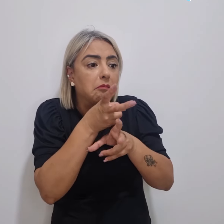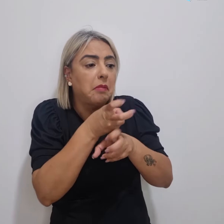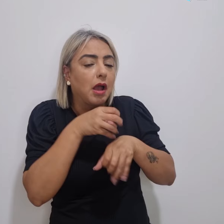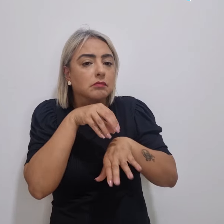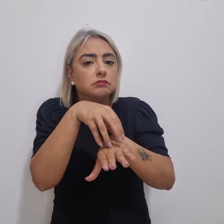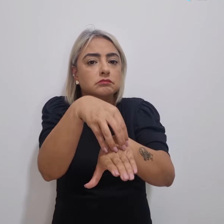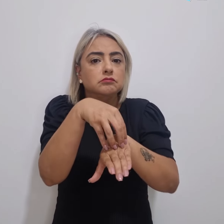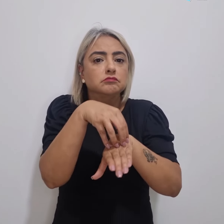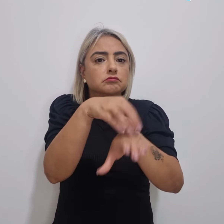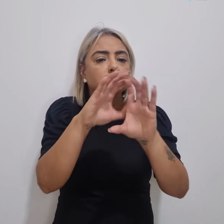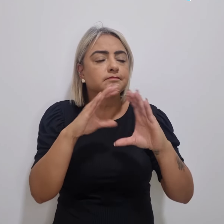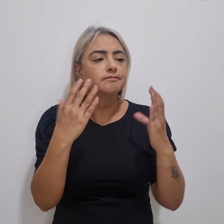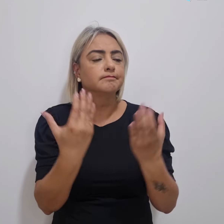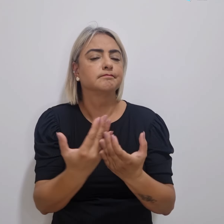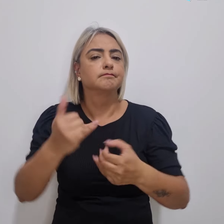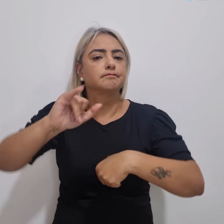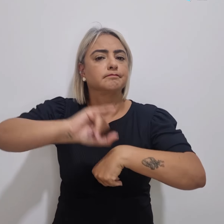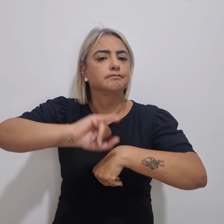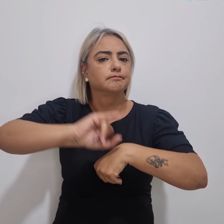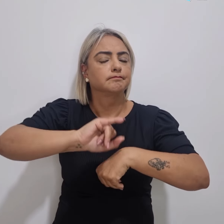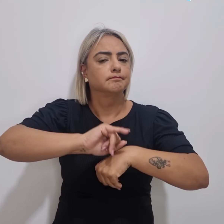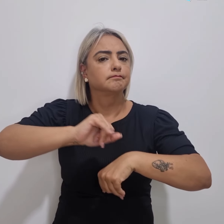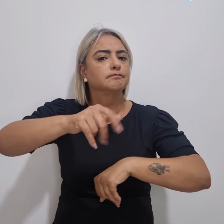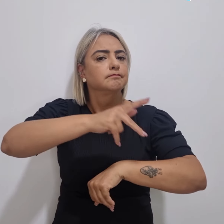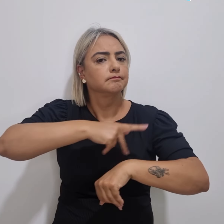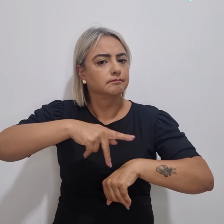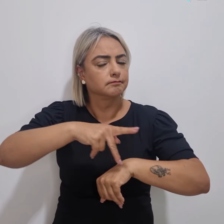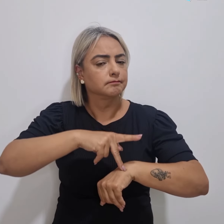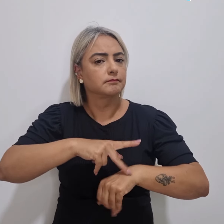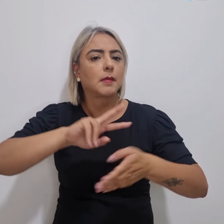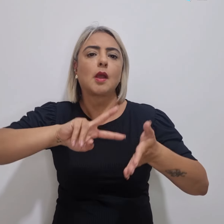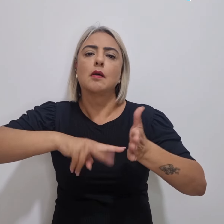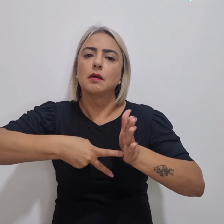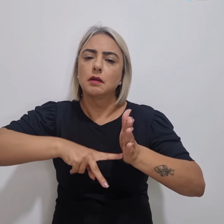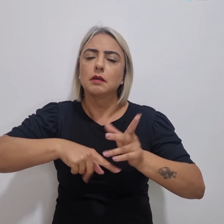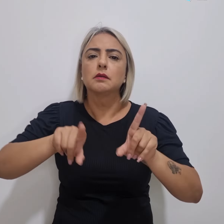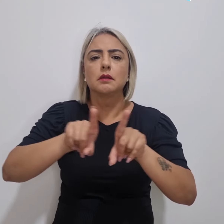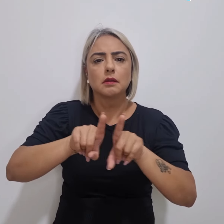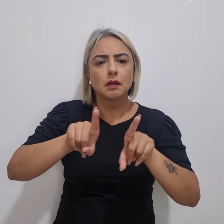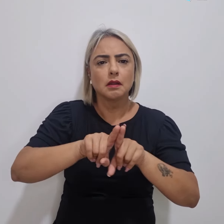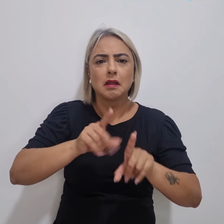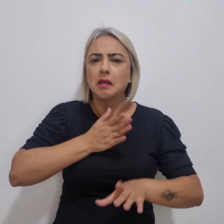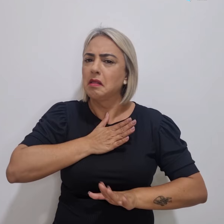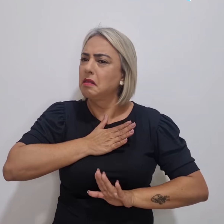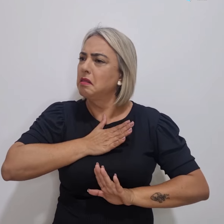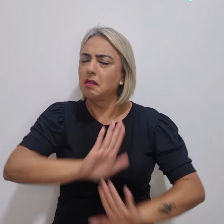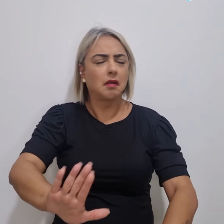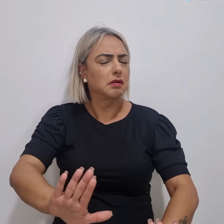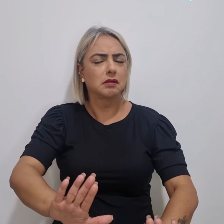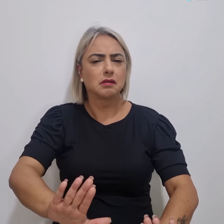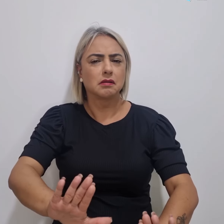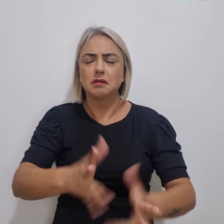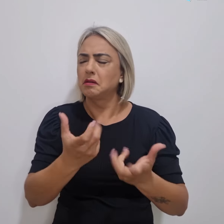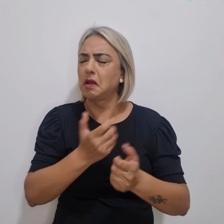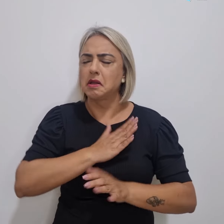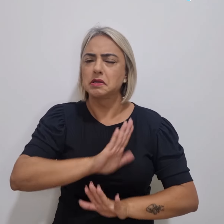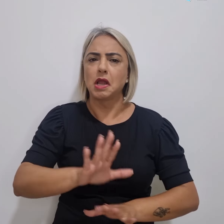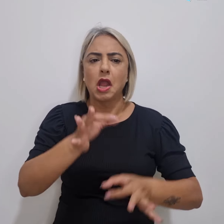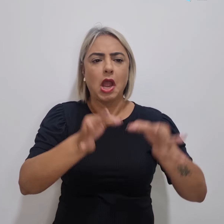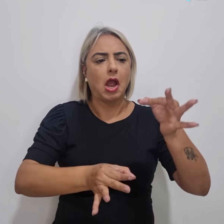coletivo na capital do país. O sindicato também repudia a atitude da Justiça do Distrito